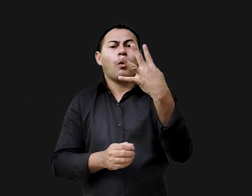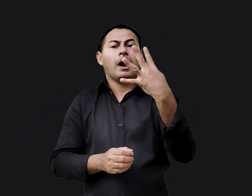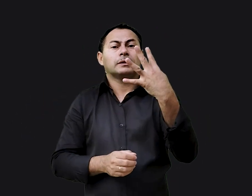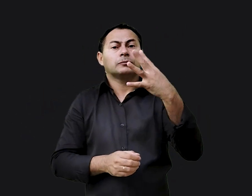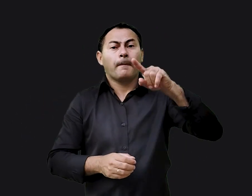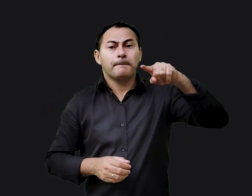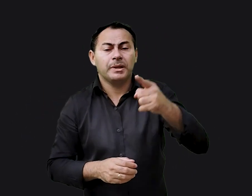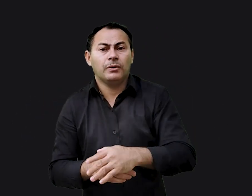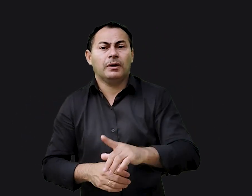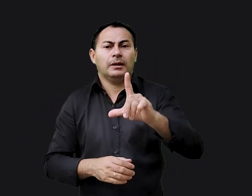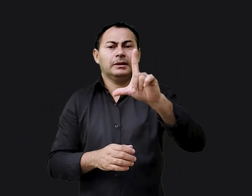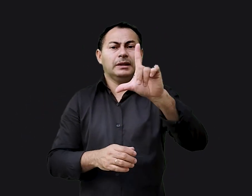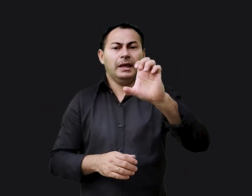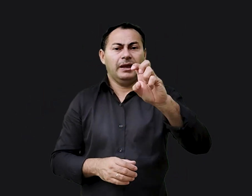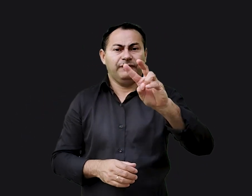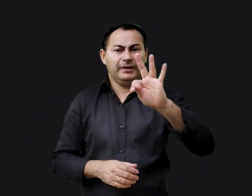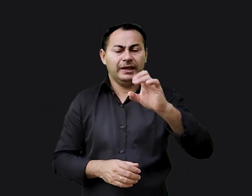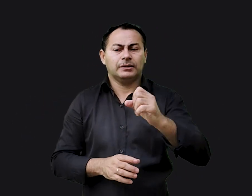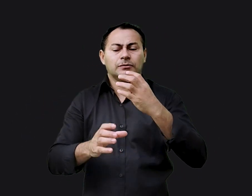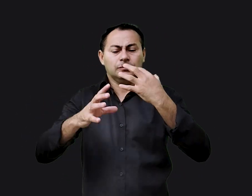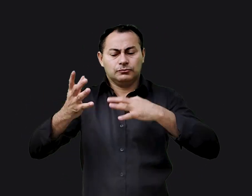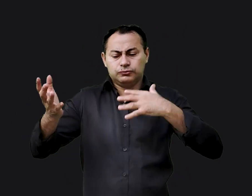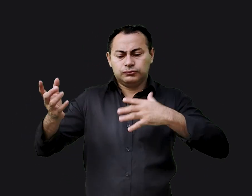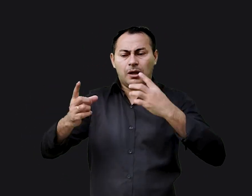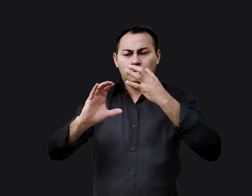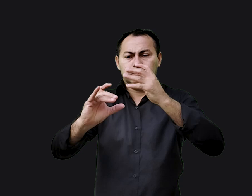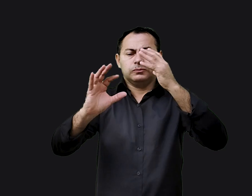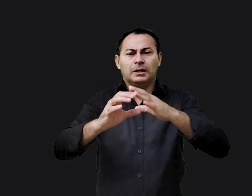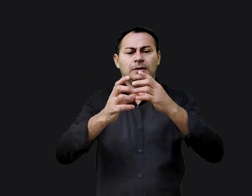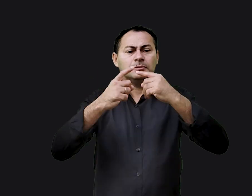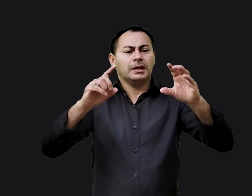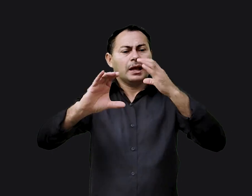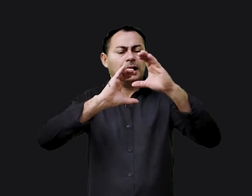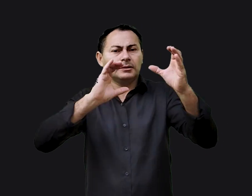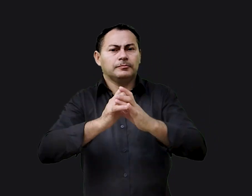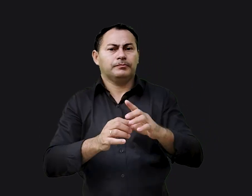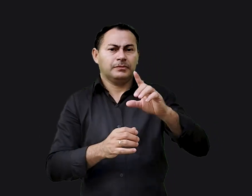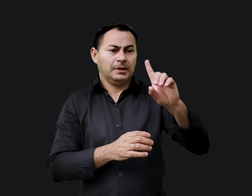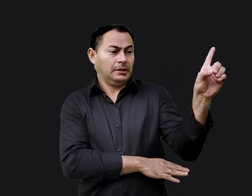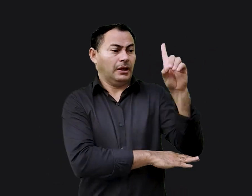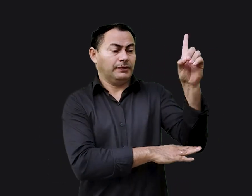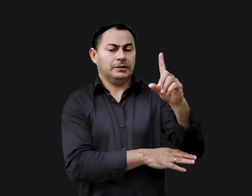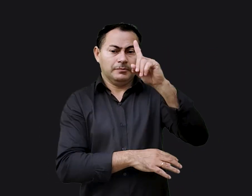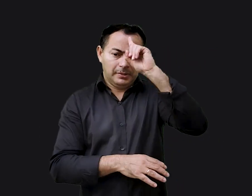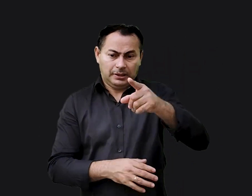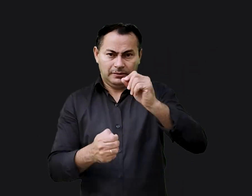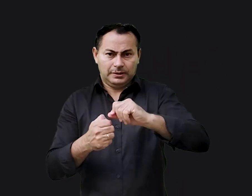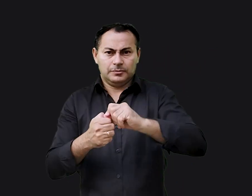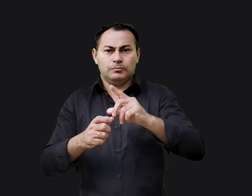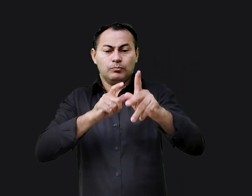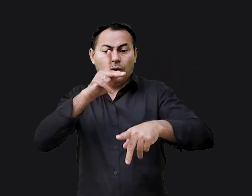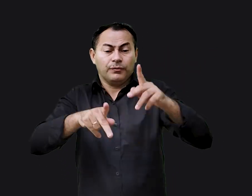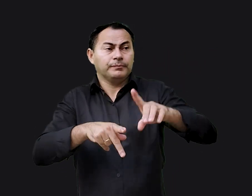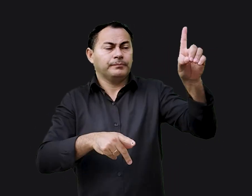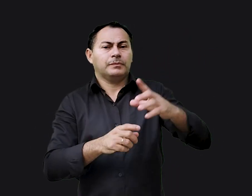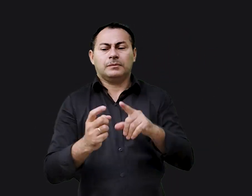Levitas que se dedicavam exclusivamente a cantar e tocar os instrumentos musicais que Davi tinha mandado fazer para o povo de Deus